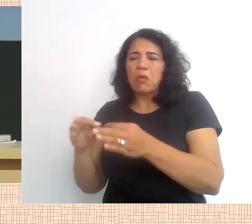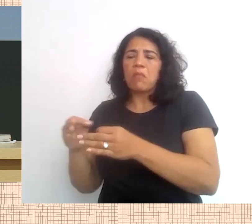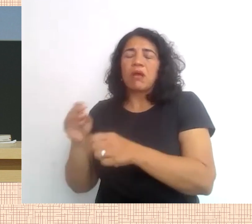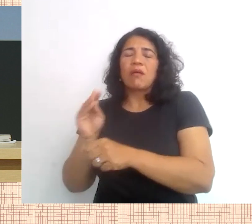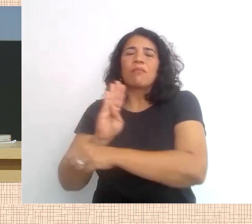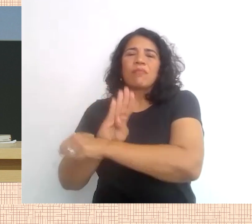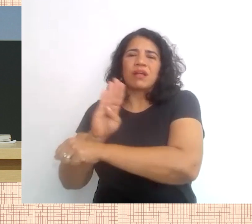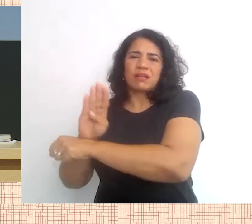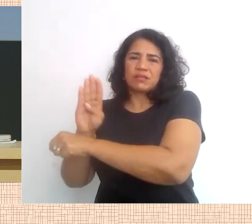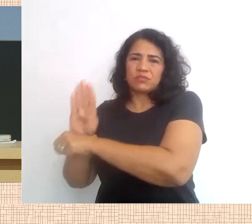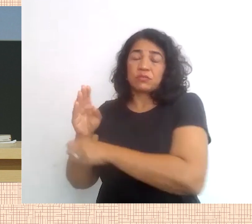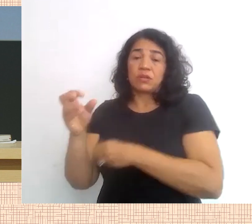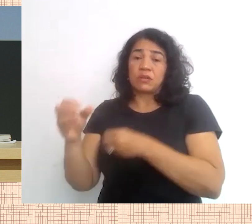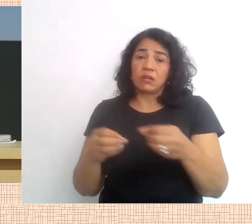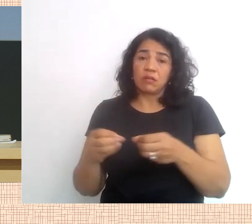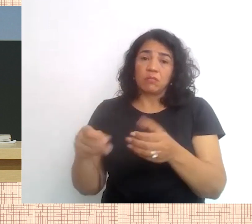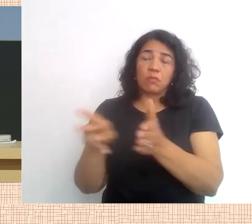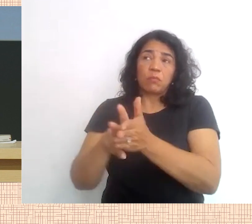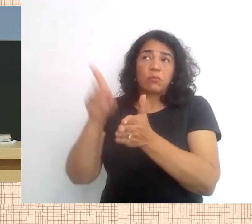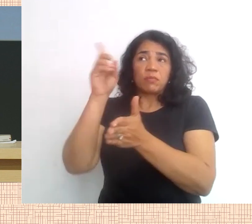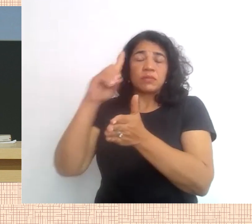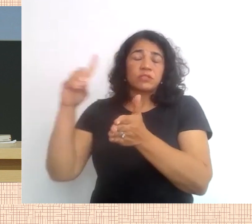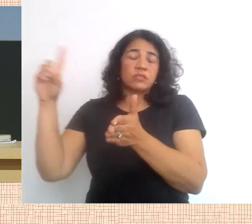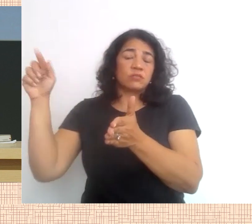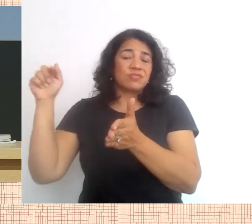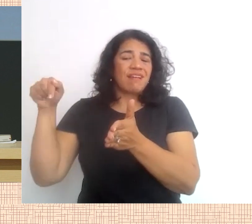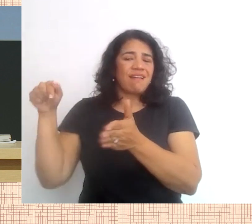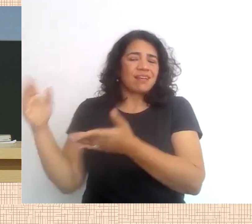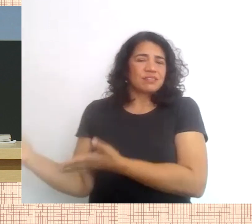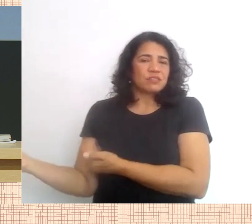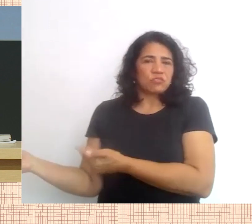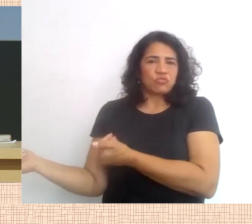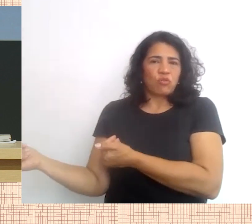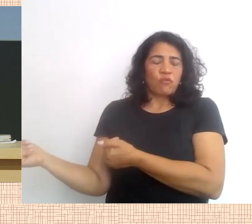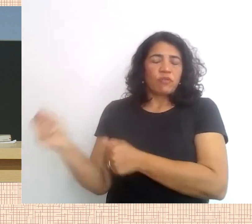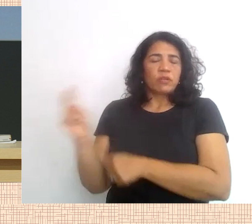A esse jovem eu tenho chamado de valentes de Davi.